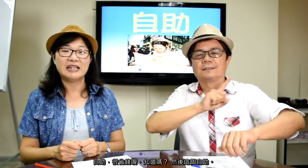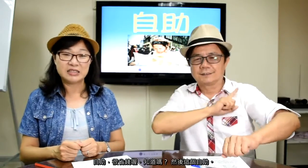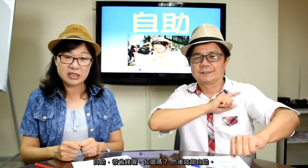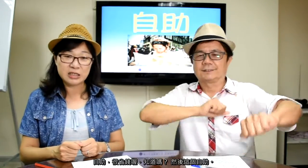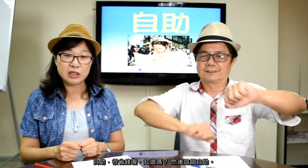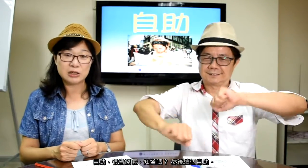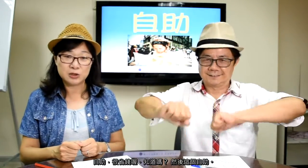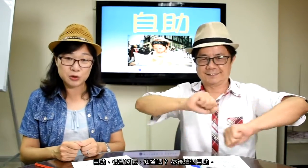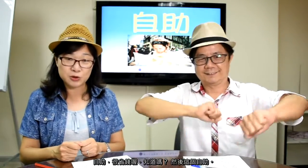自助，